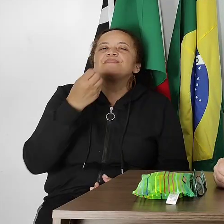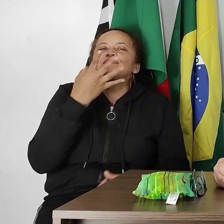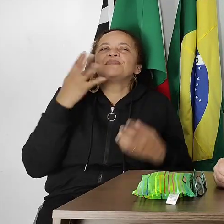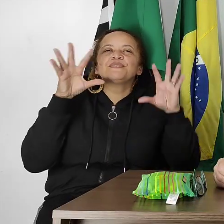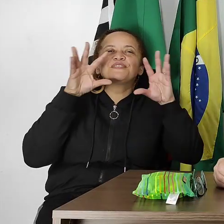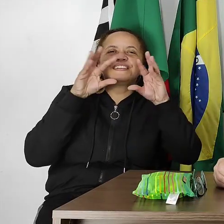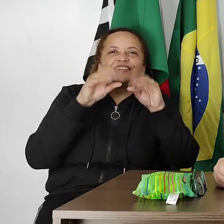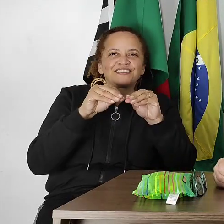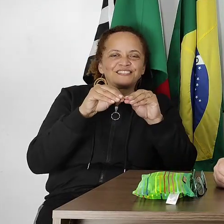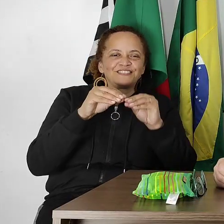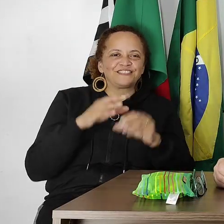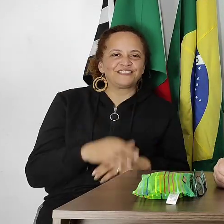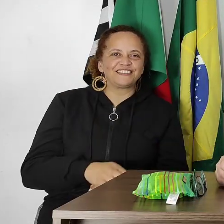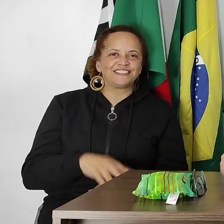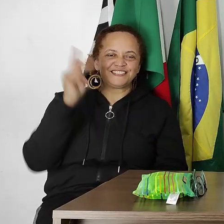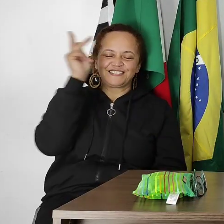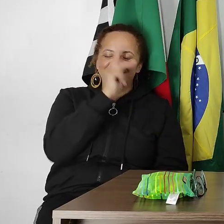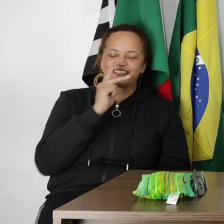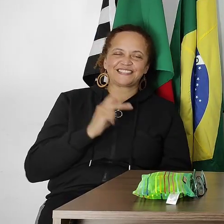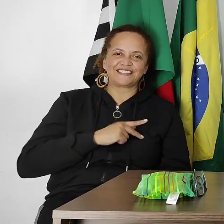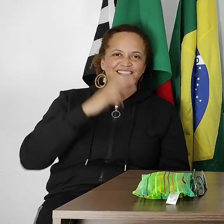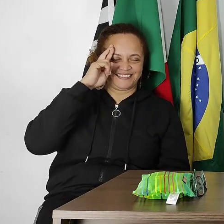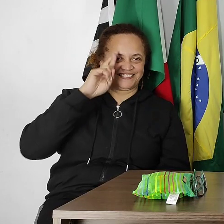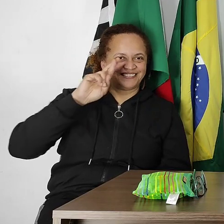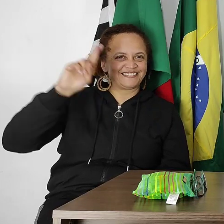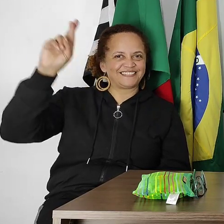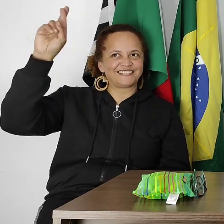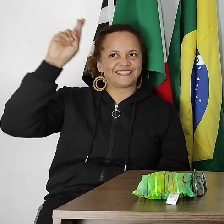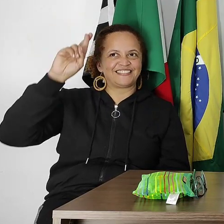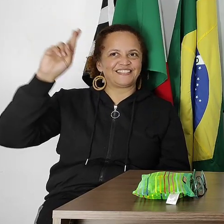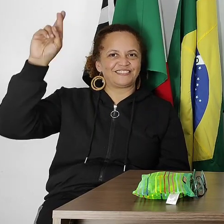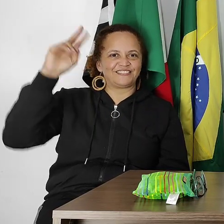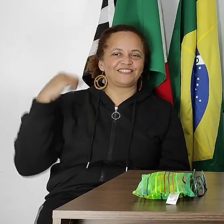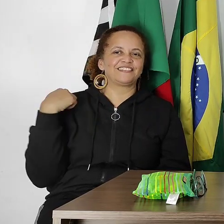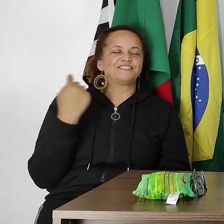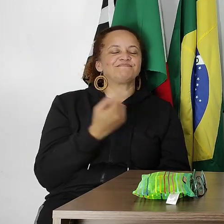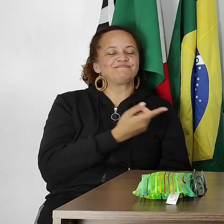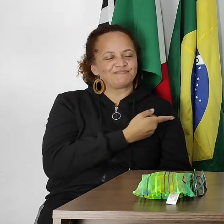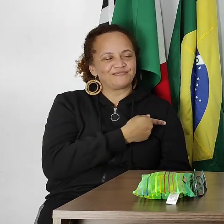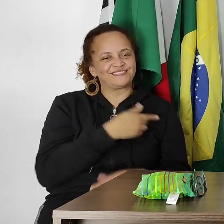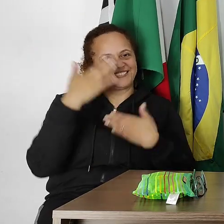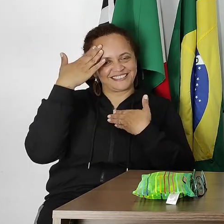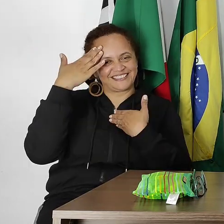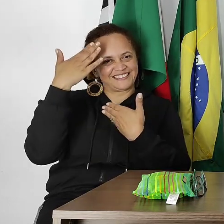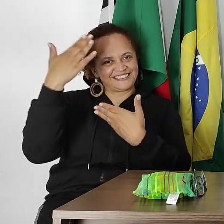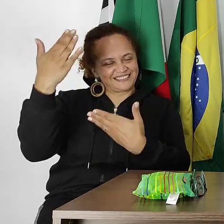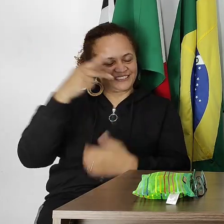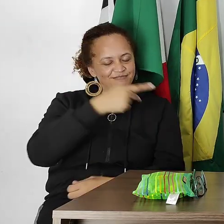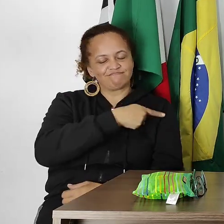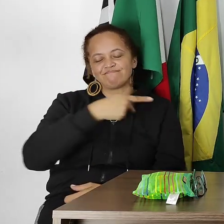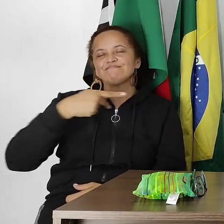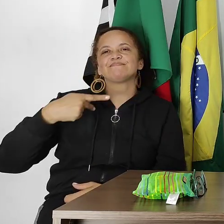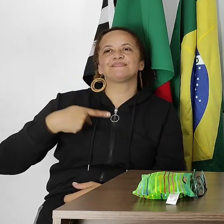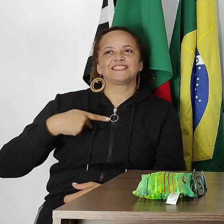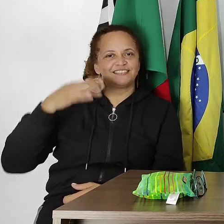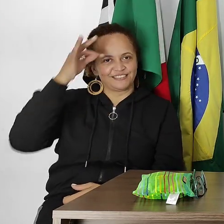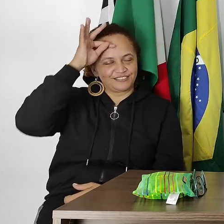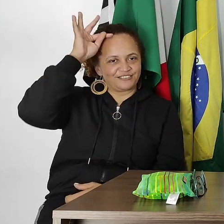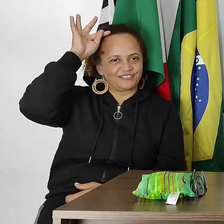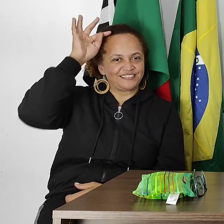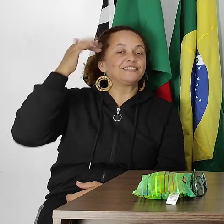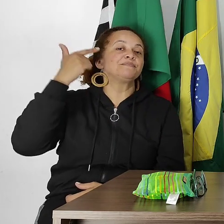Boa noite, a paz do Senhor, irmãos. Quero agradecer aqui ao pastor Fernando, por mais